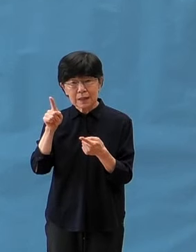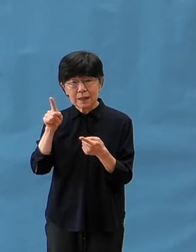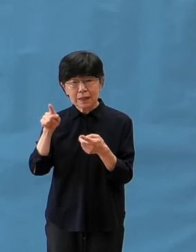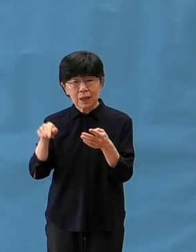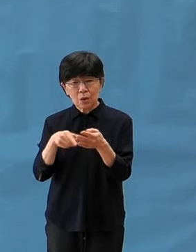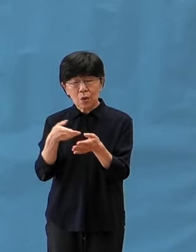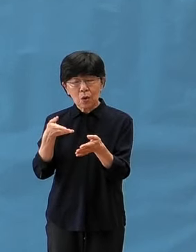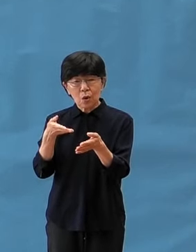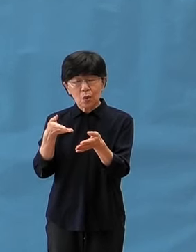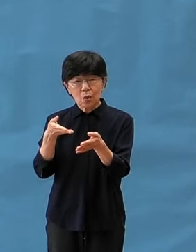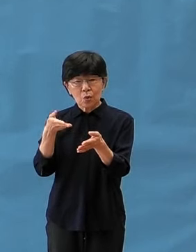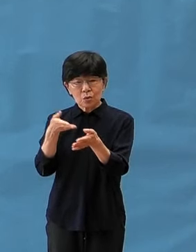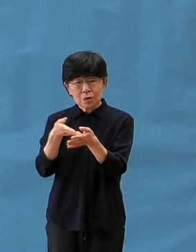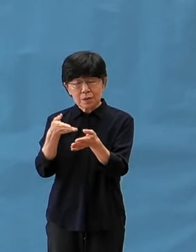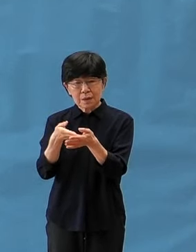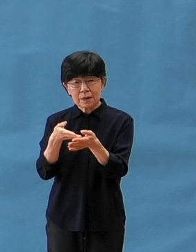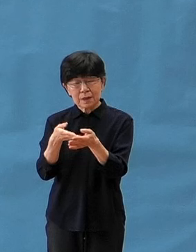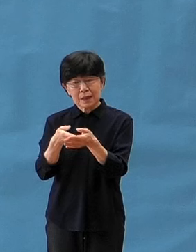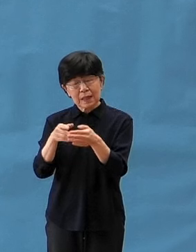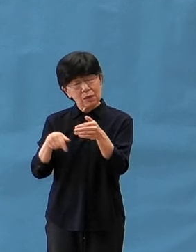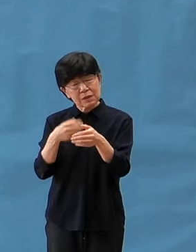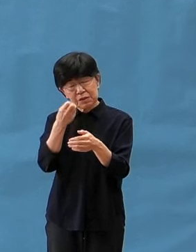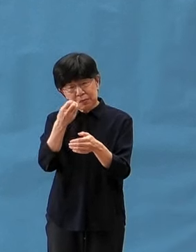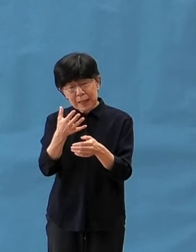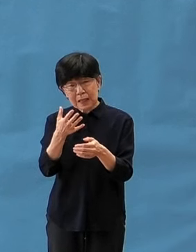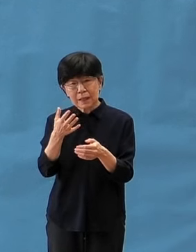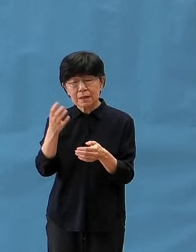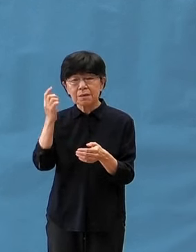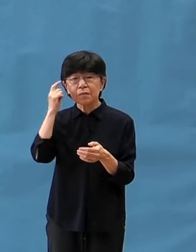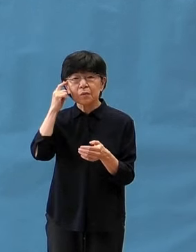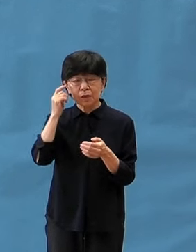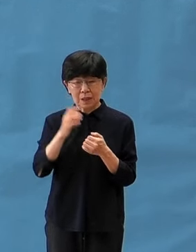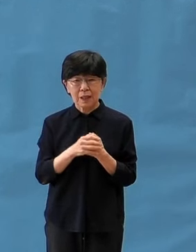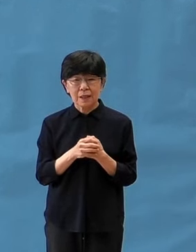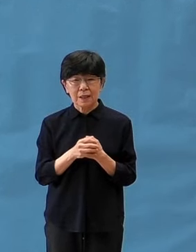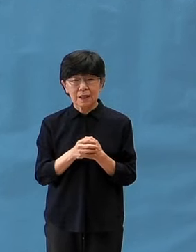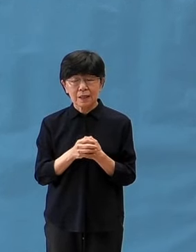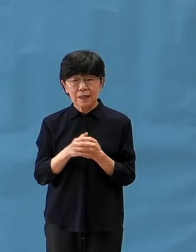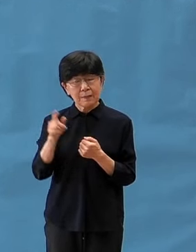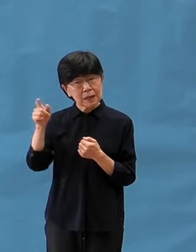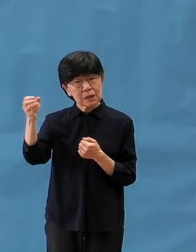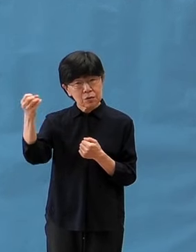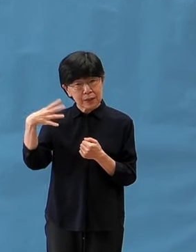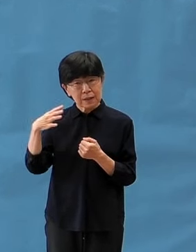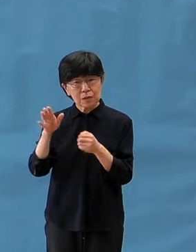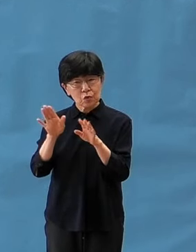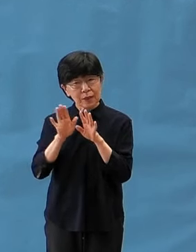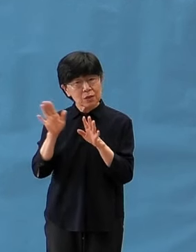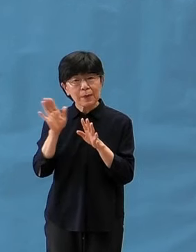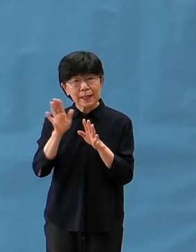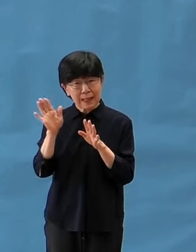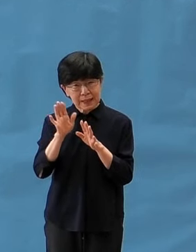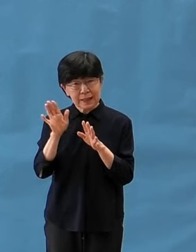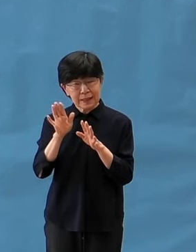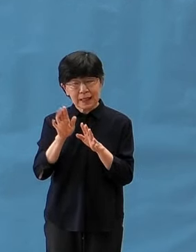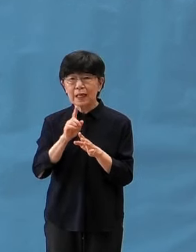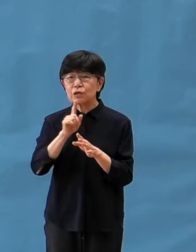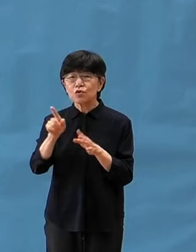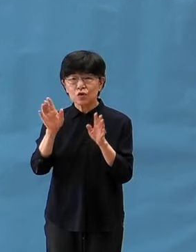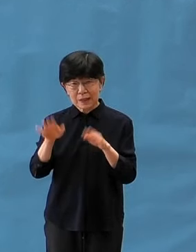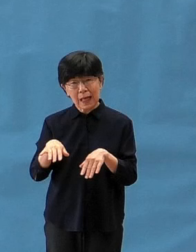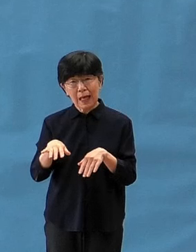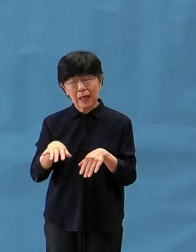くだらない話、つまらない話をするだけになるので、あまり受け止めずにやったところはちょっと大人げなかったかもしれません